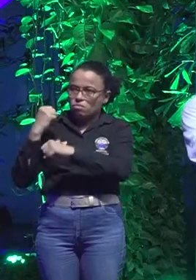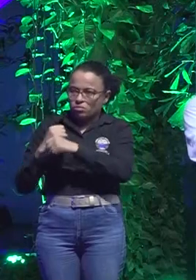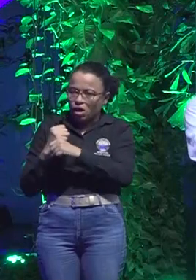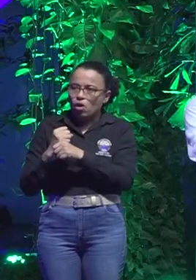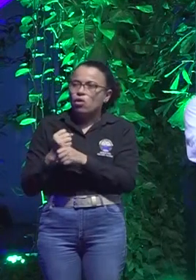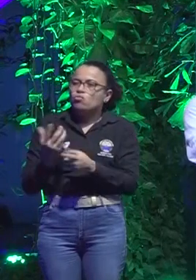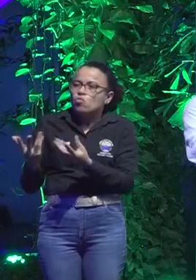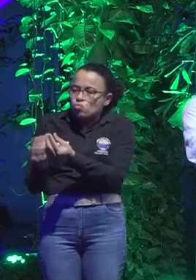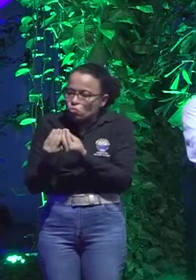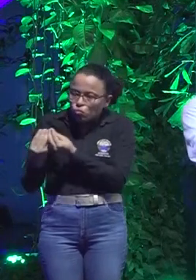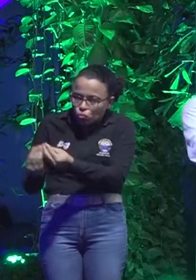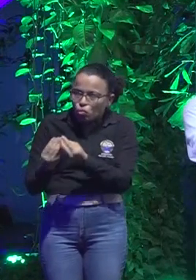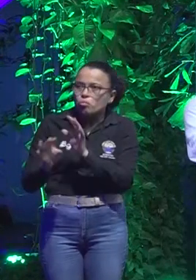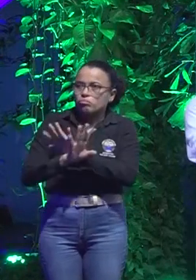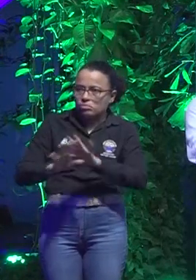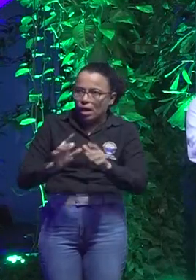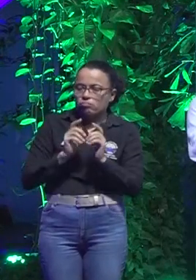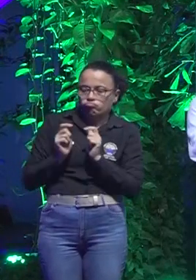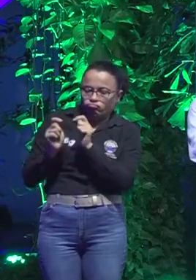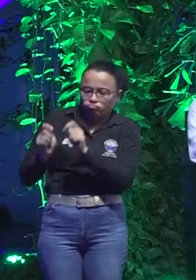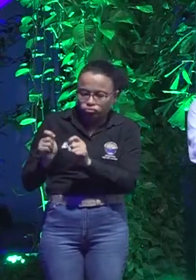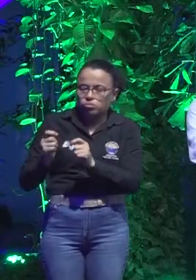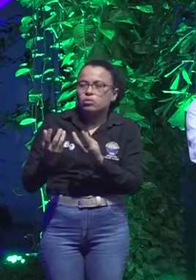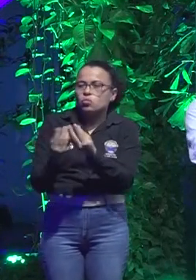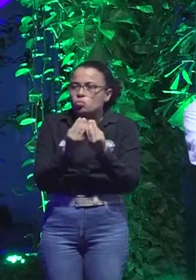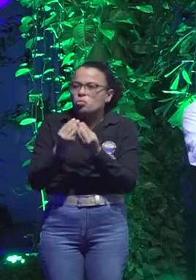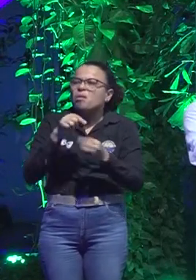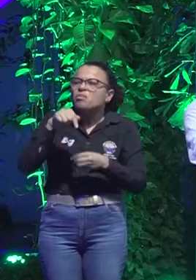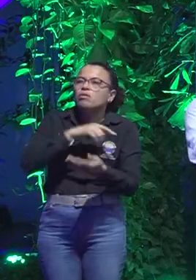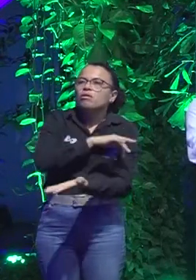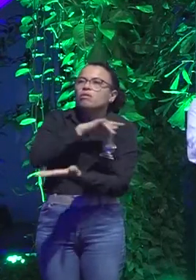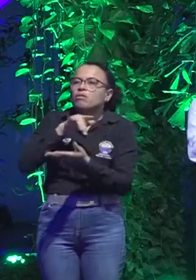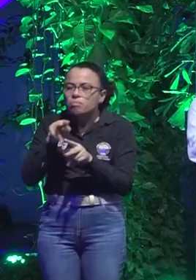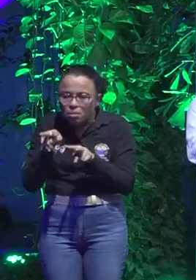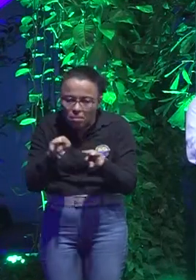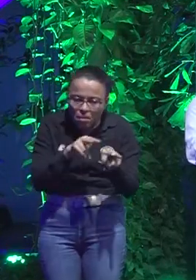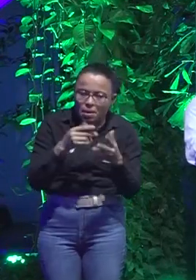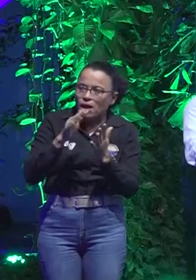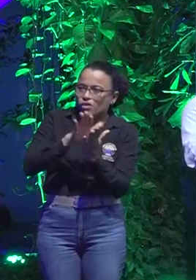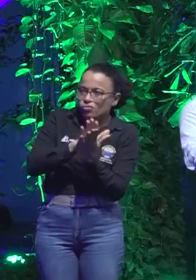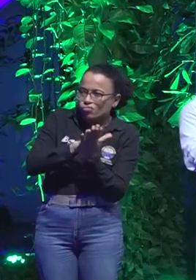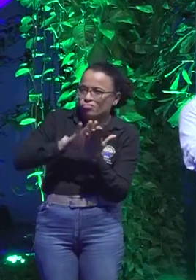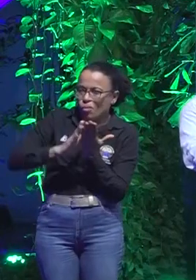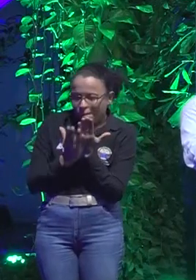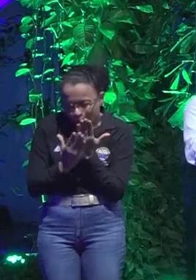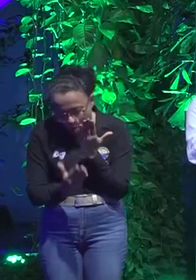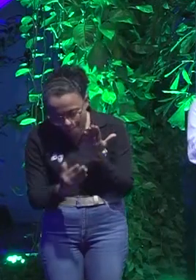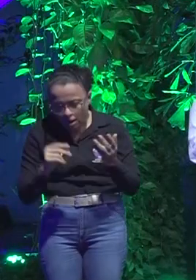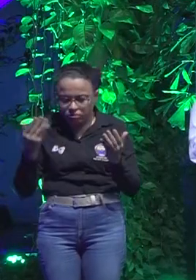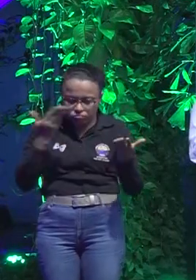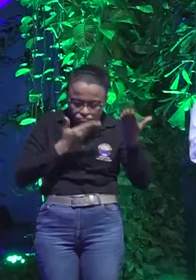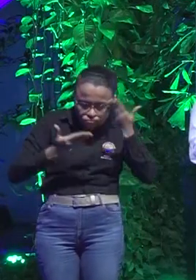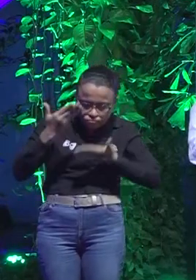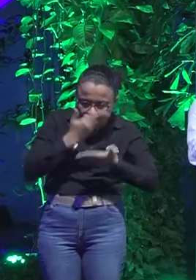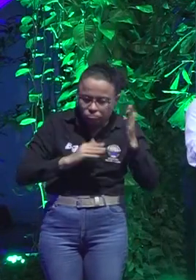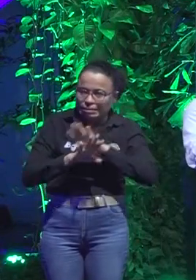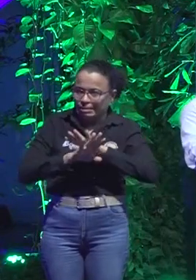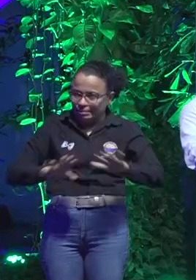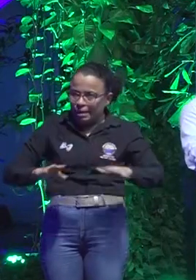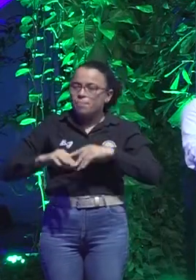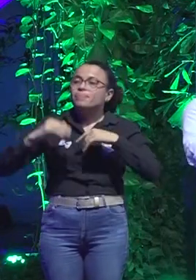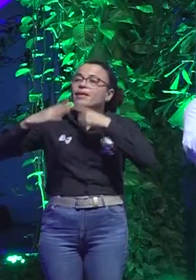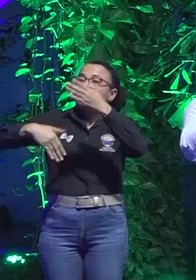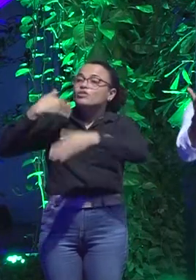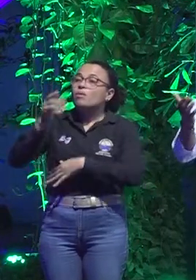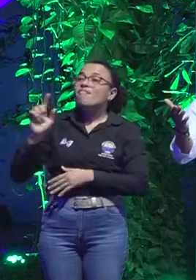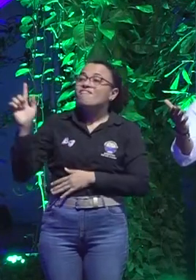comité, lo asignaron, nos revisaron el proceso, designaron el documento y luego recibimos la visita en